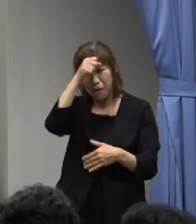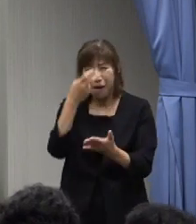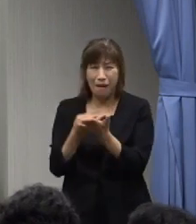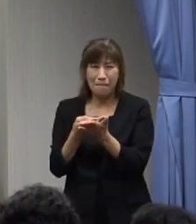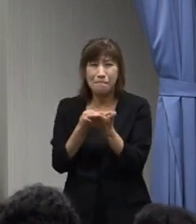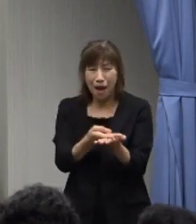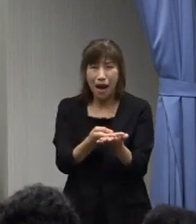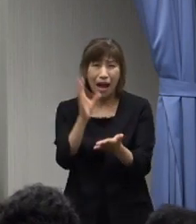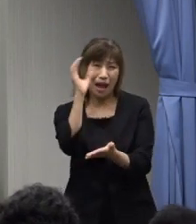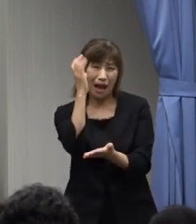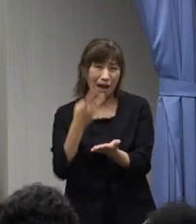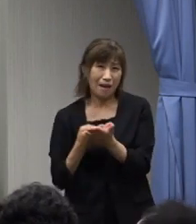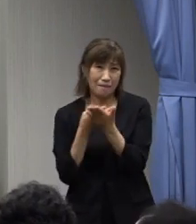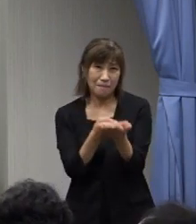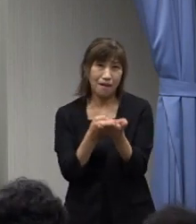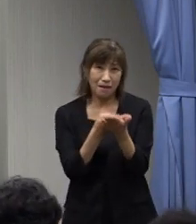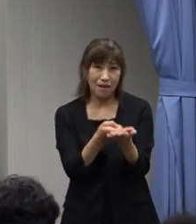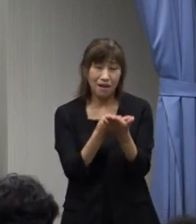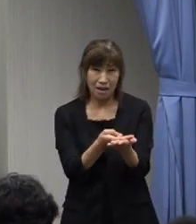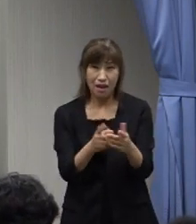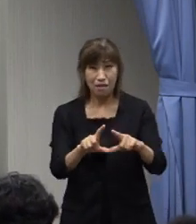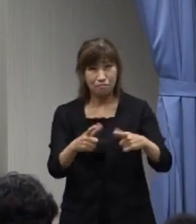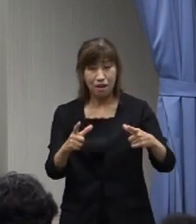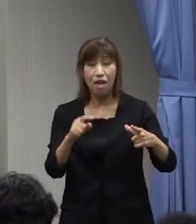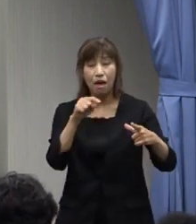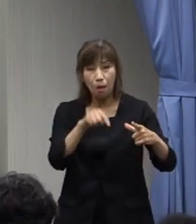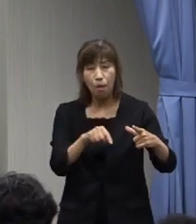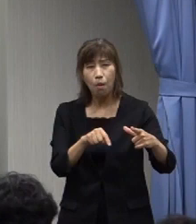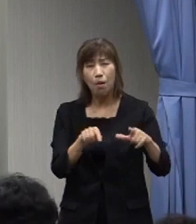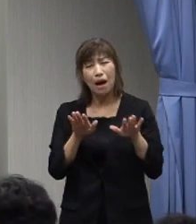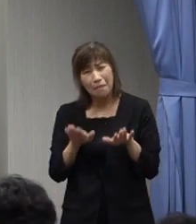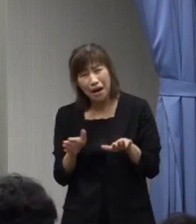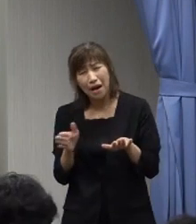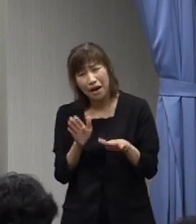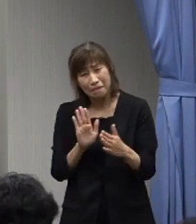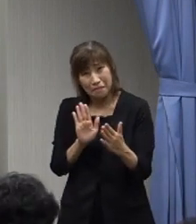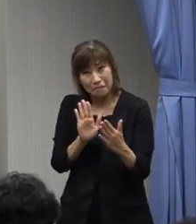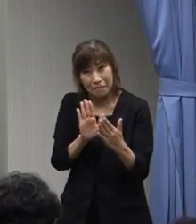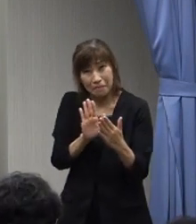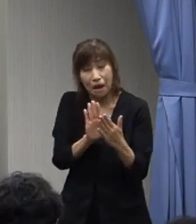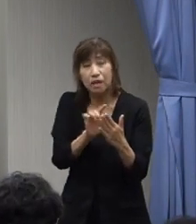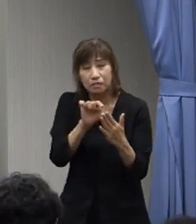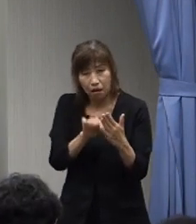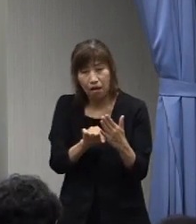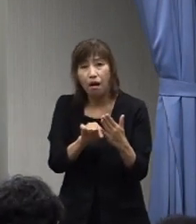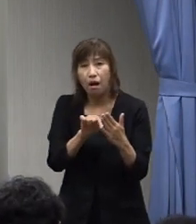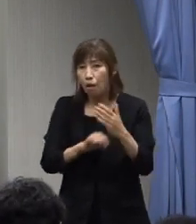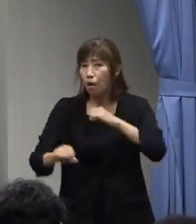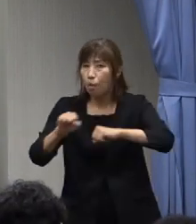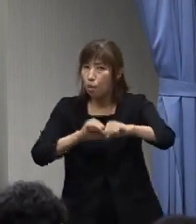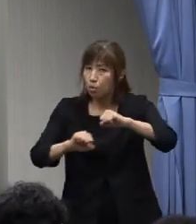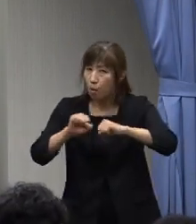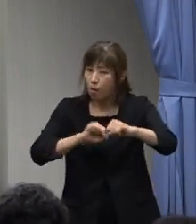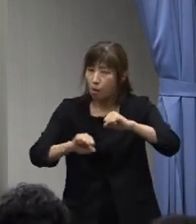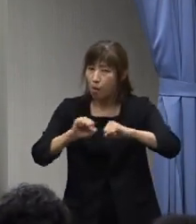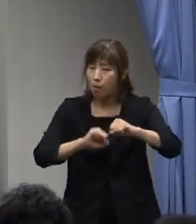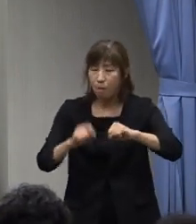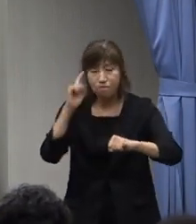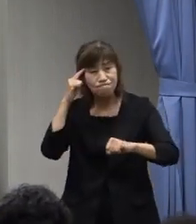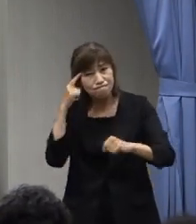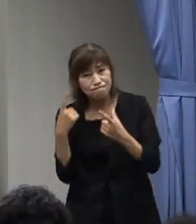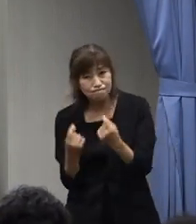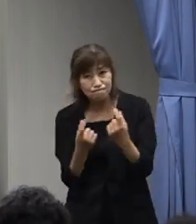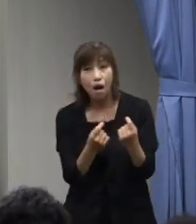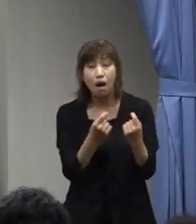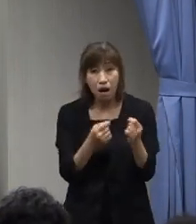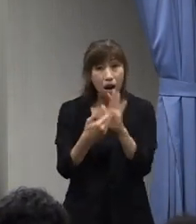ということになります。そういう時期が近づいてきました。だからこの熱中症というのは、適切な行動、予防措置を取ることで防ぐことができ